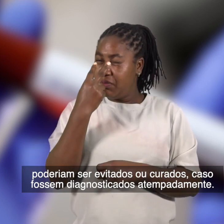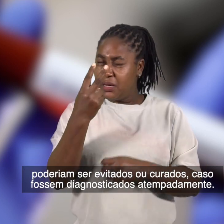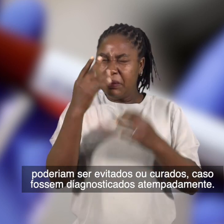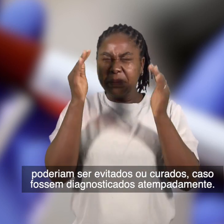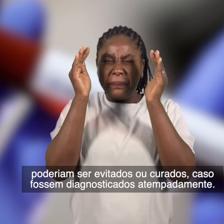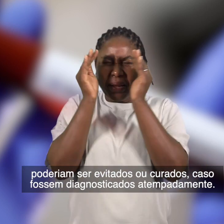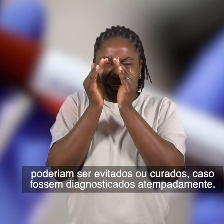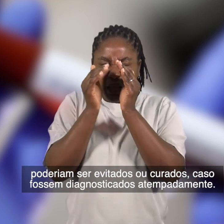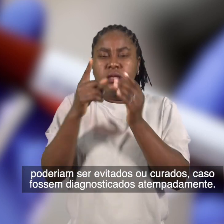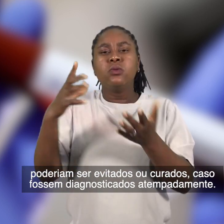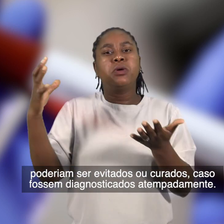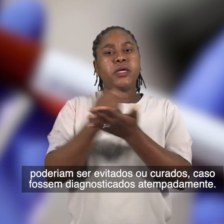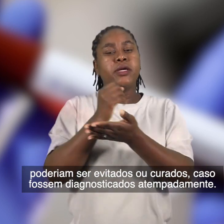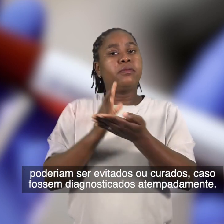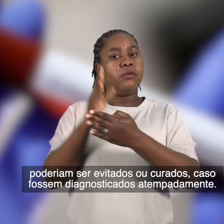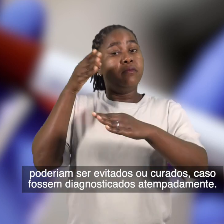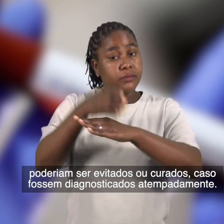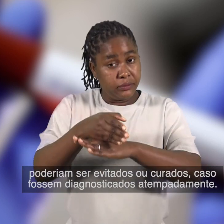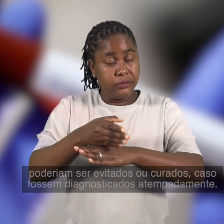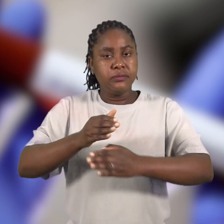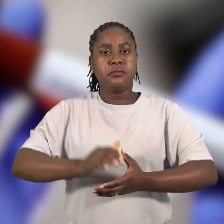caso fossem diagnosticados atempadamente.